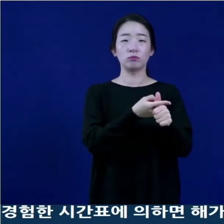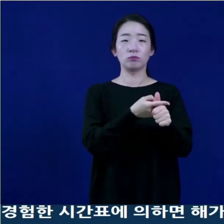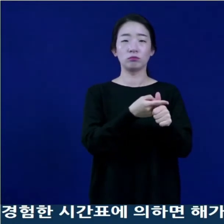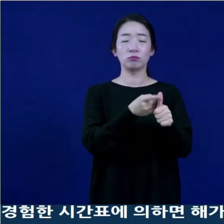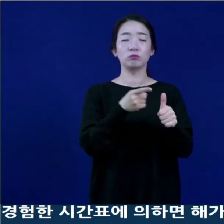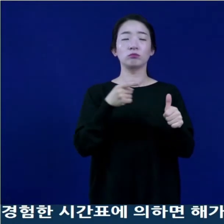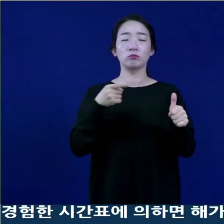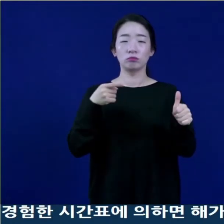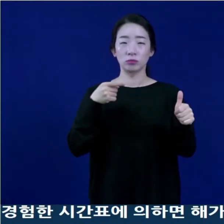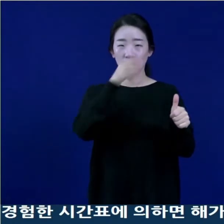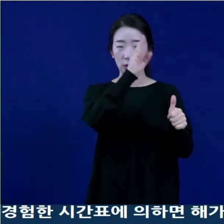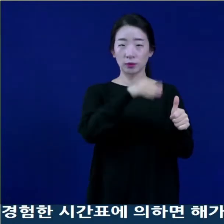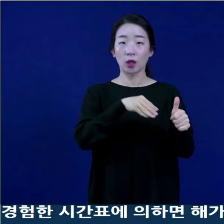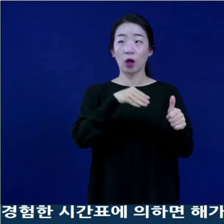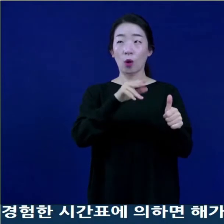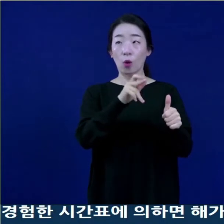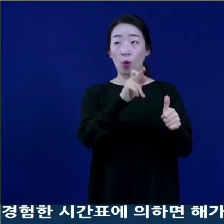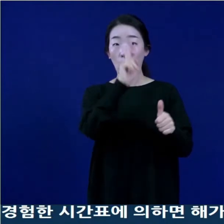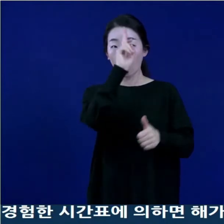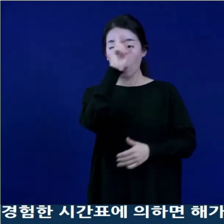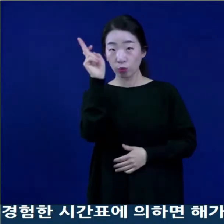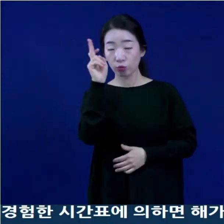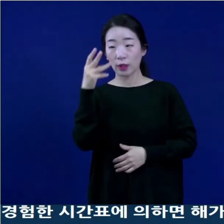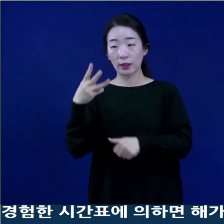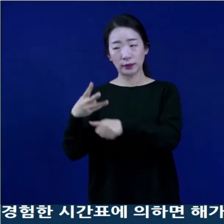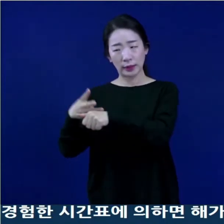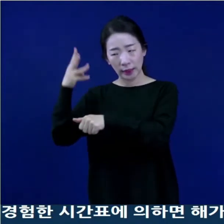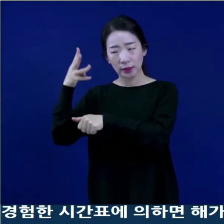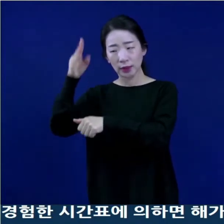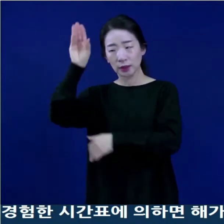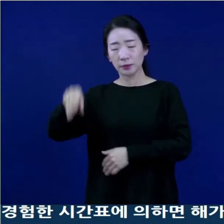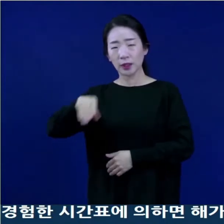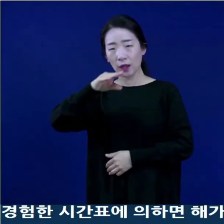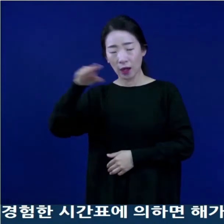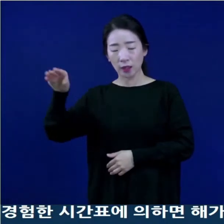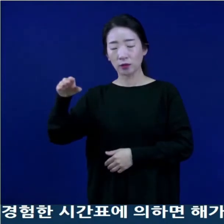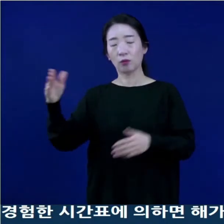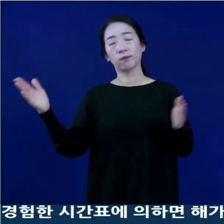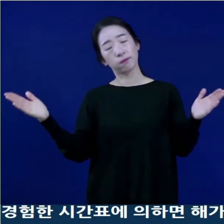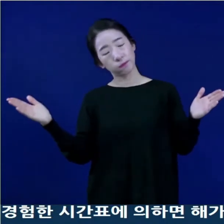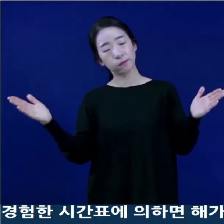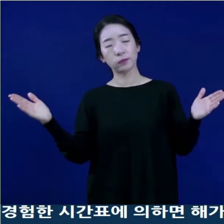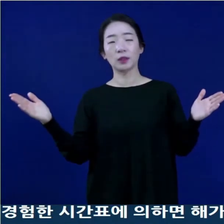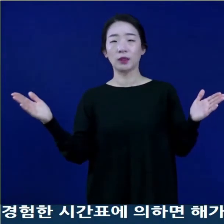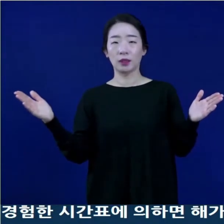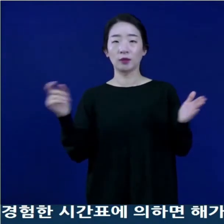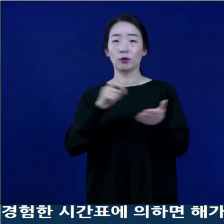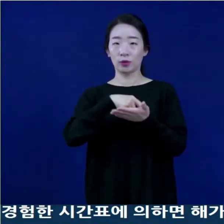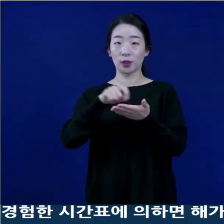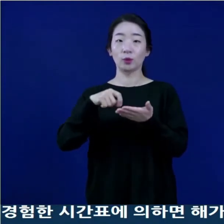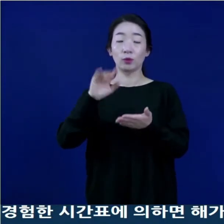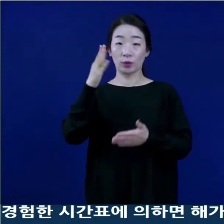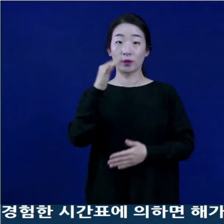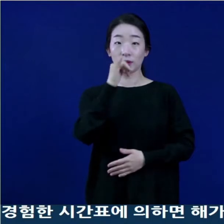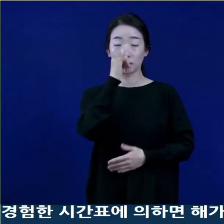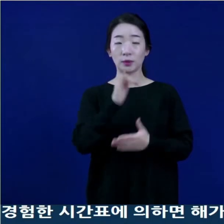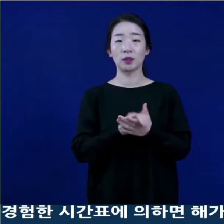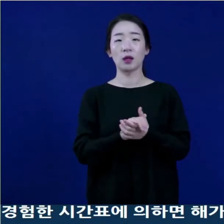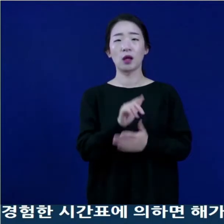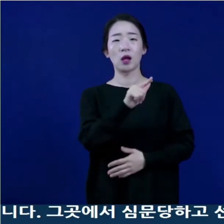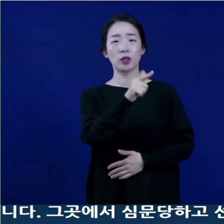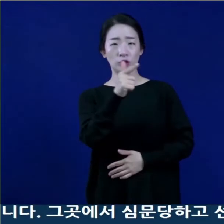오후 3시쯤 십자가에서 운명하신 것으로 성경은 기록을 하고 있습니다. 저녁이